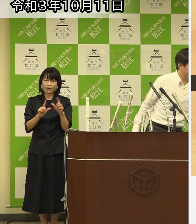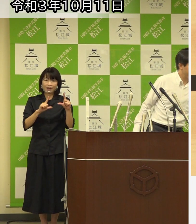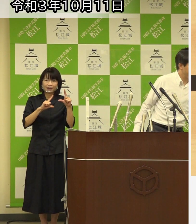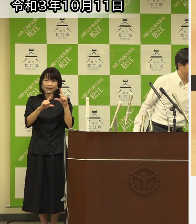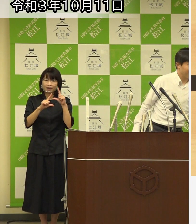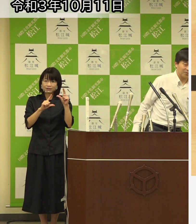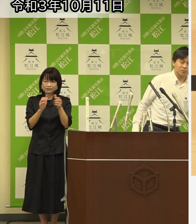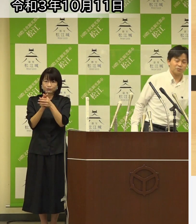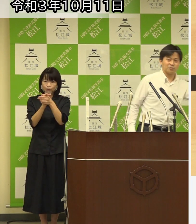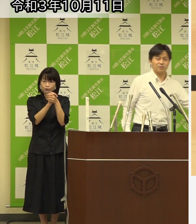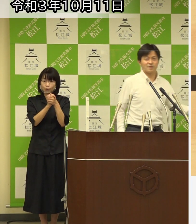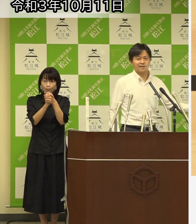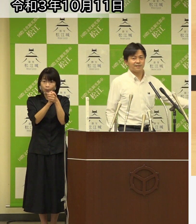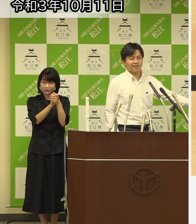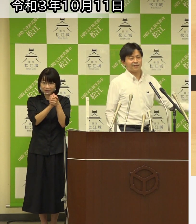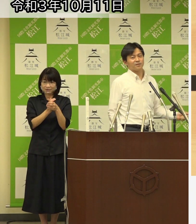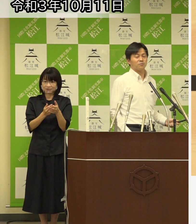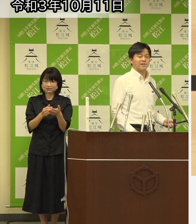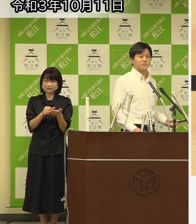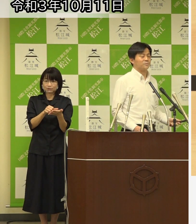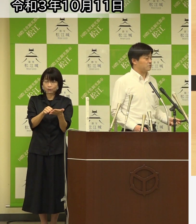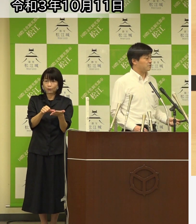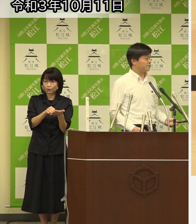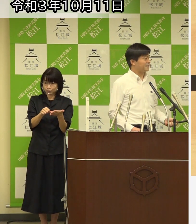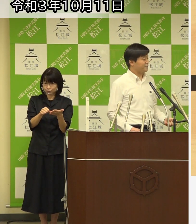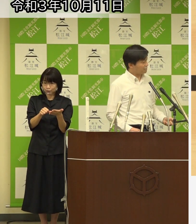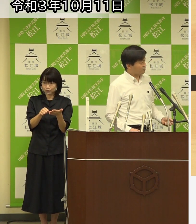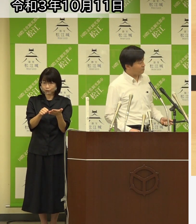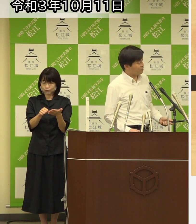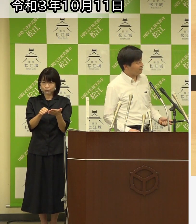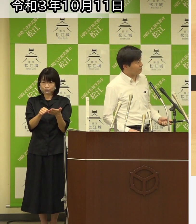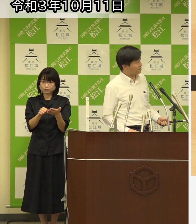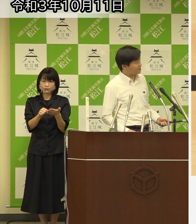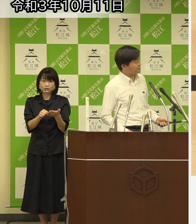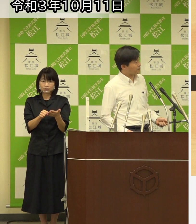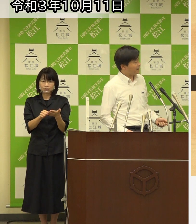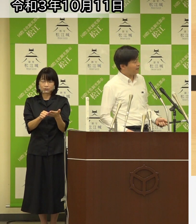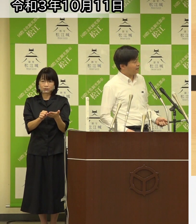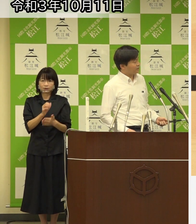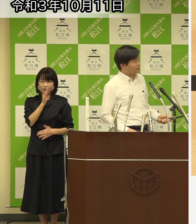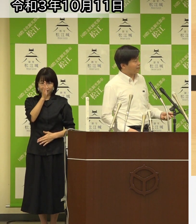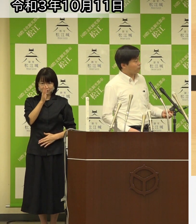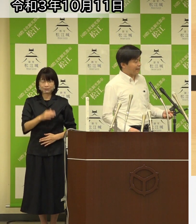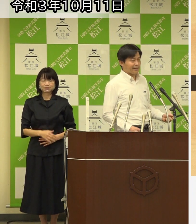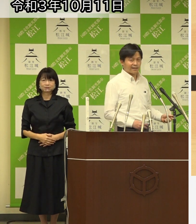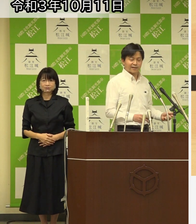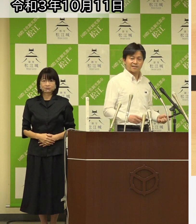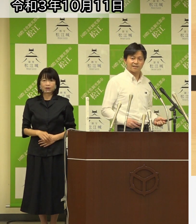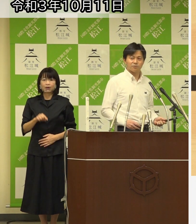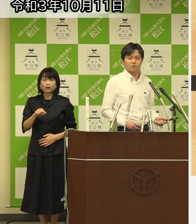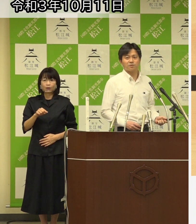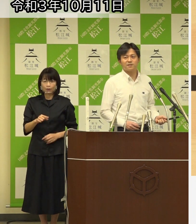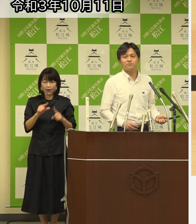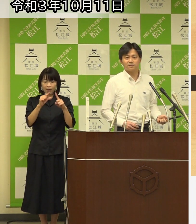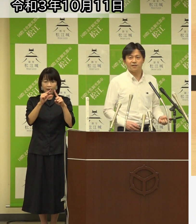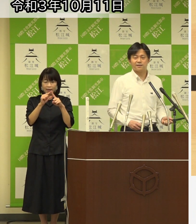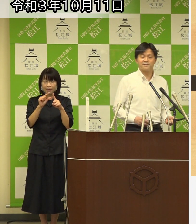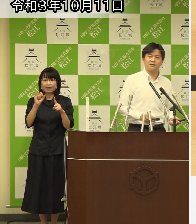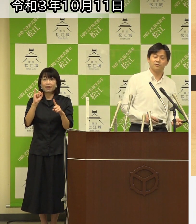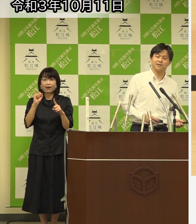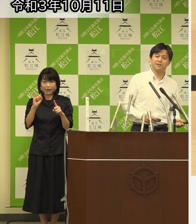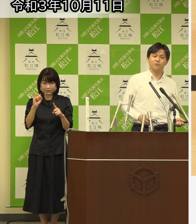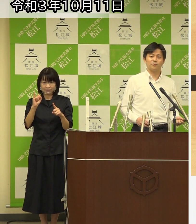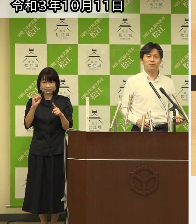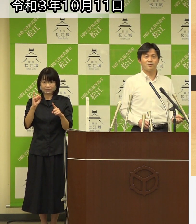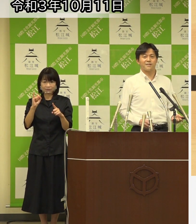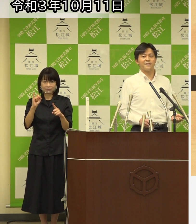IDお入力いただいて友達登録いただければと思っております。これAI で解析をしておりますので、たく